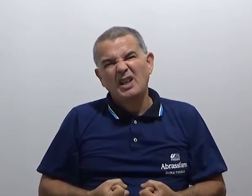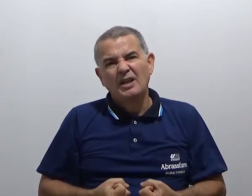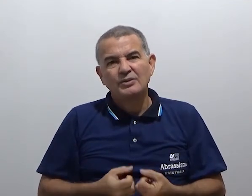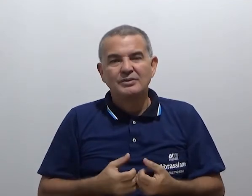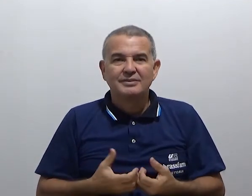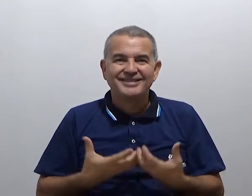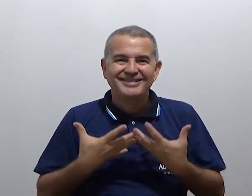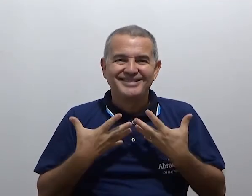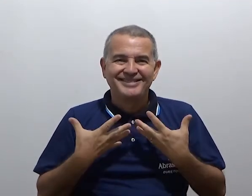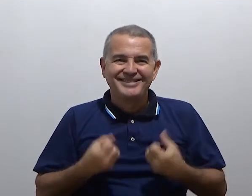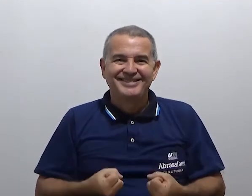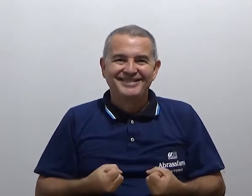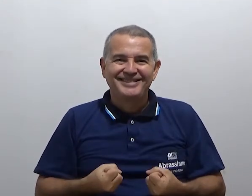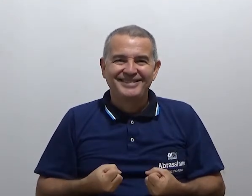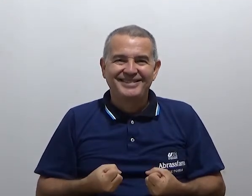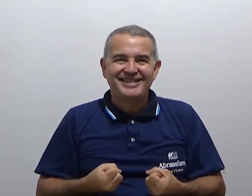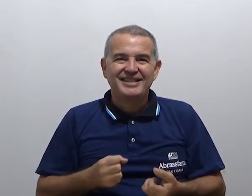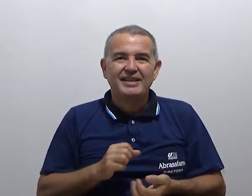cansado,